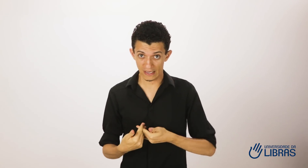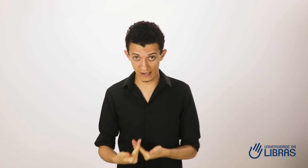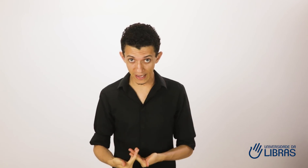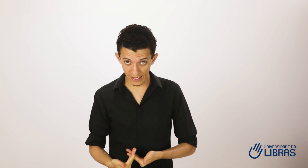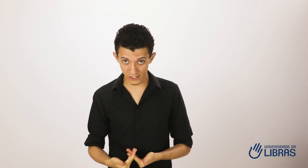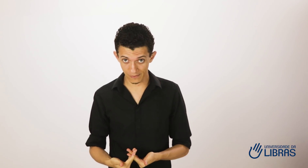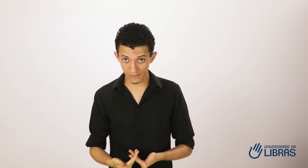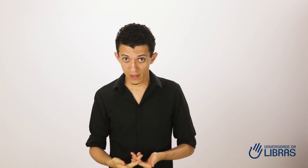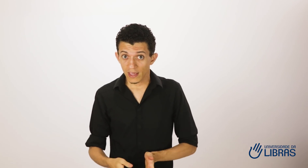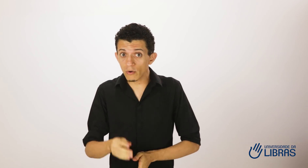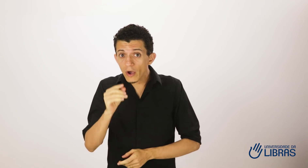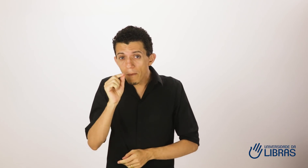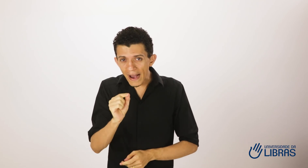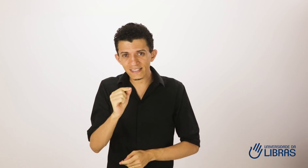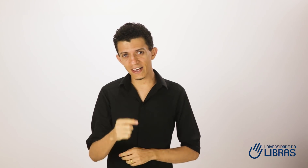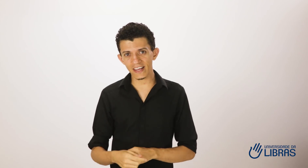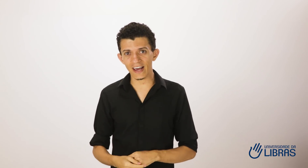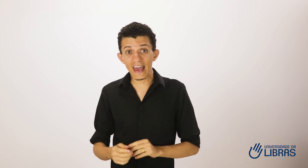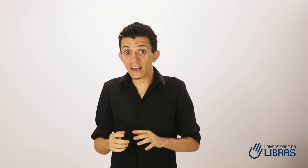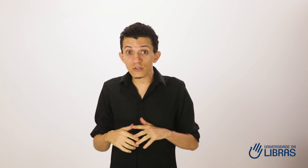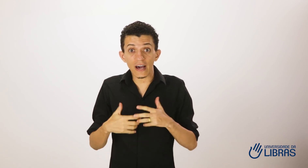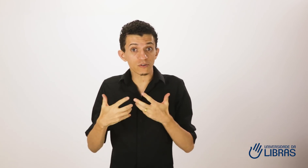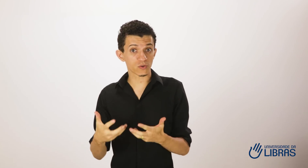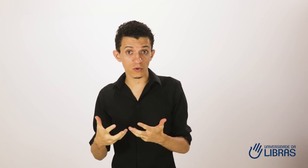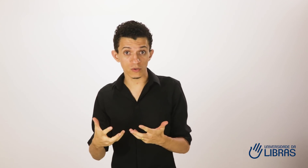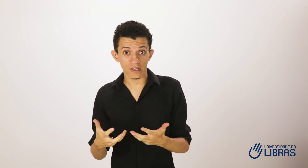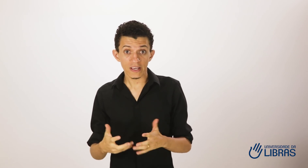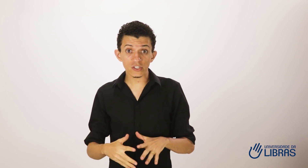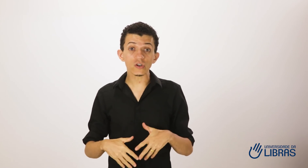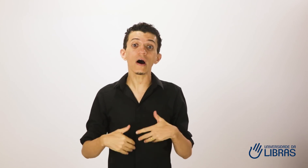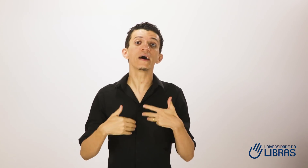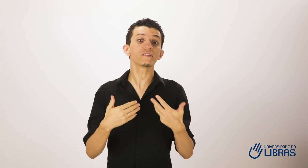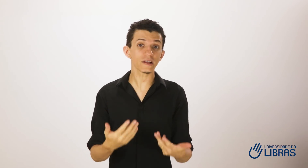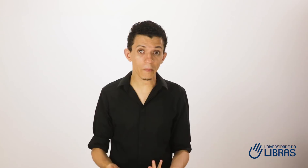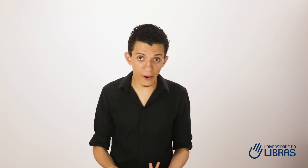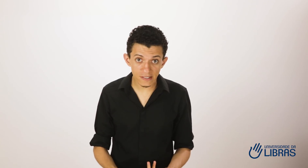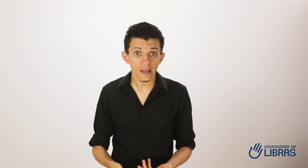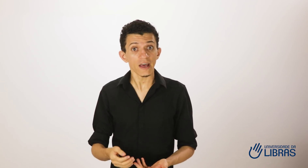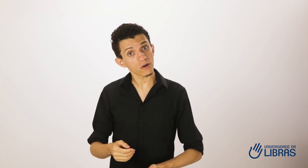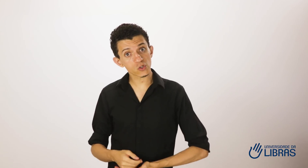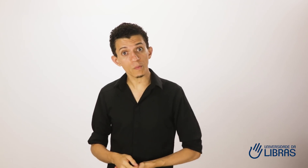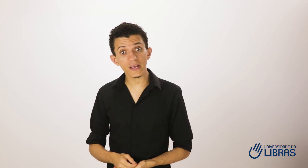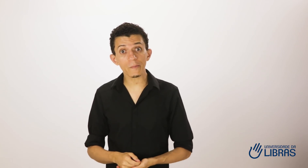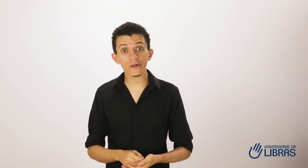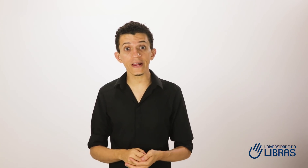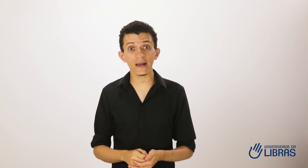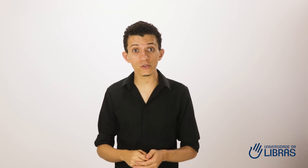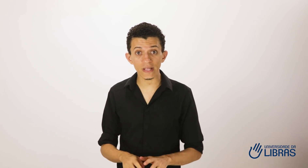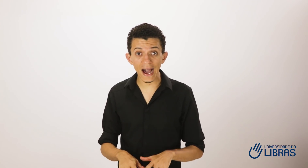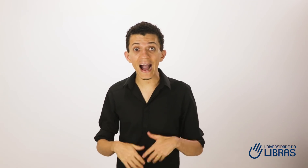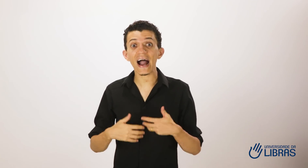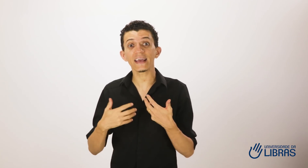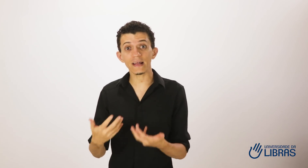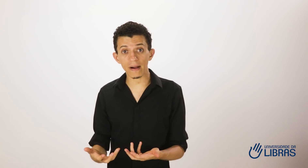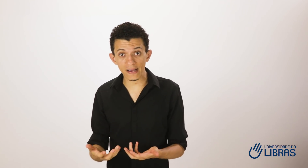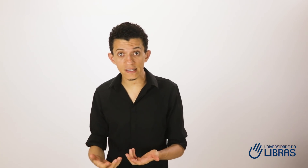na igreja. E o que eu mais queria era ajudar os surdos. E só anos depois eu descobri que poderia ajudar ainda mais,